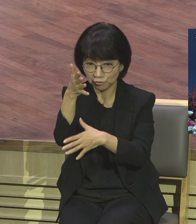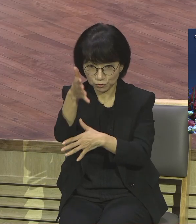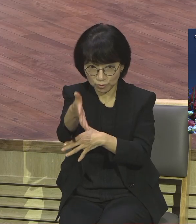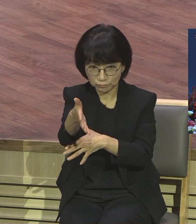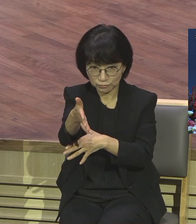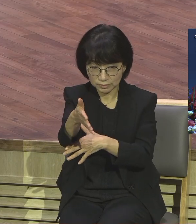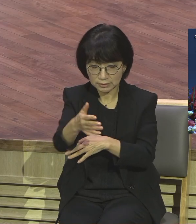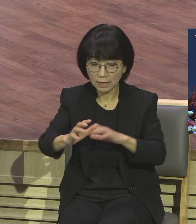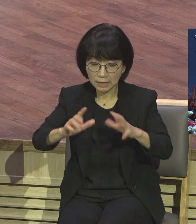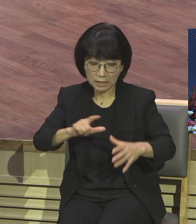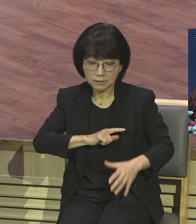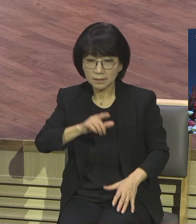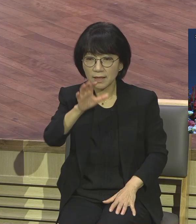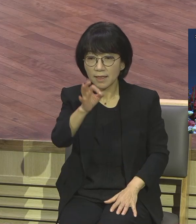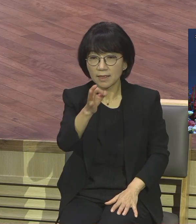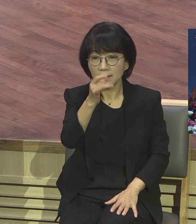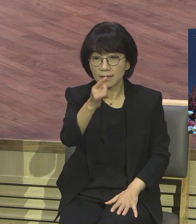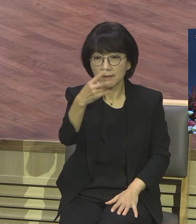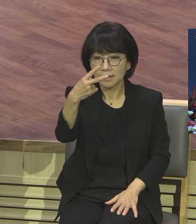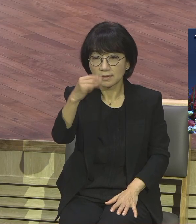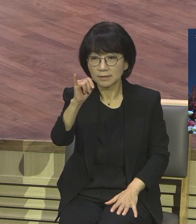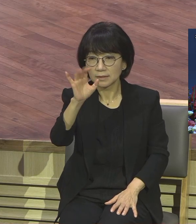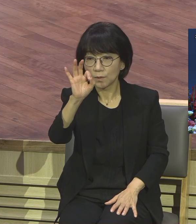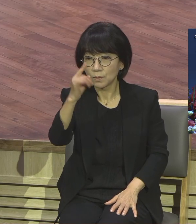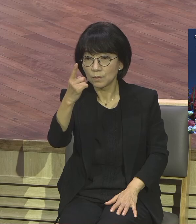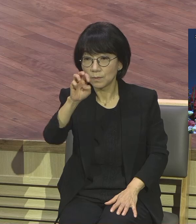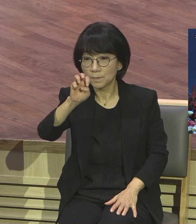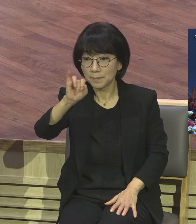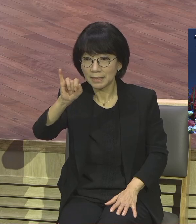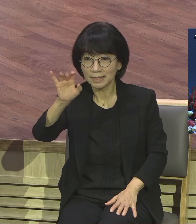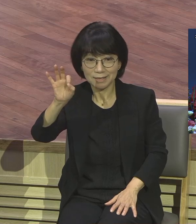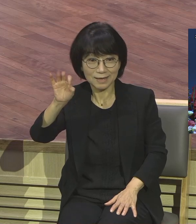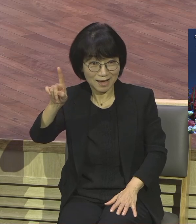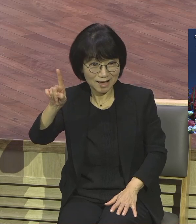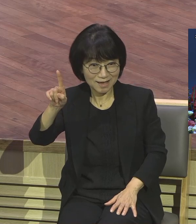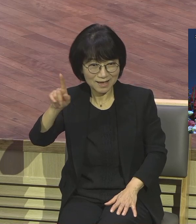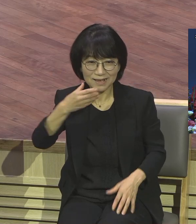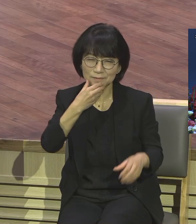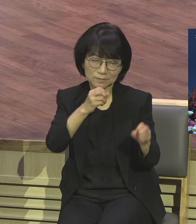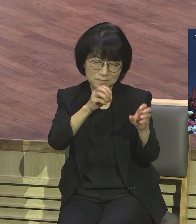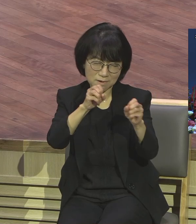에티오피아를 중심으로 복음을 증거하다가 순교했어요. 에티오피아에서.